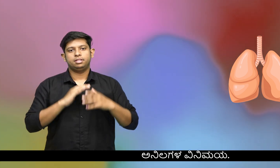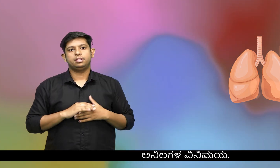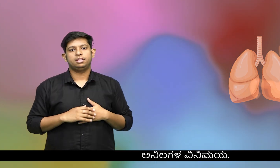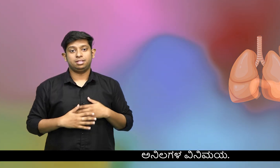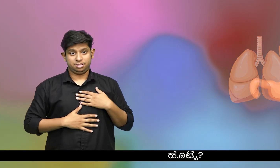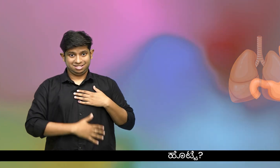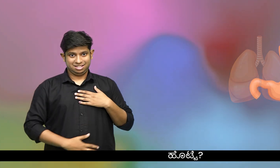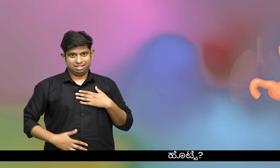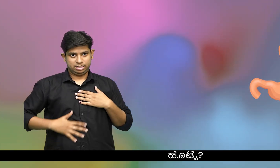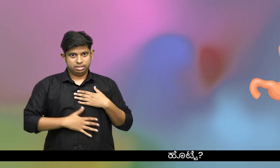ಹೊಟ್ಟೆ,